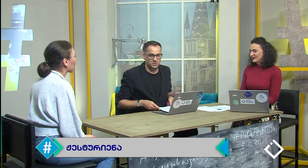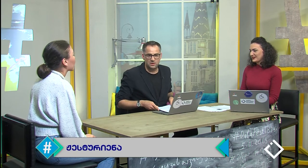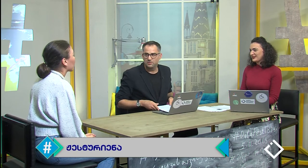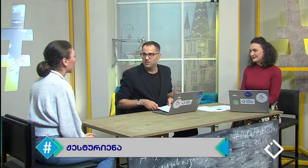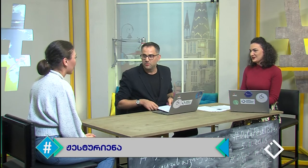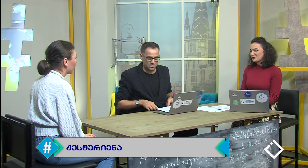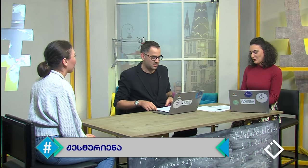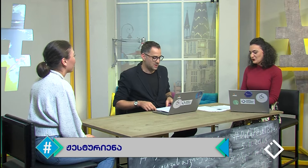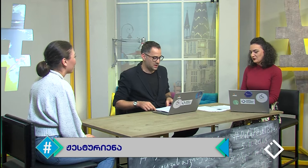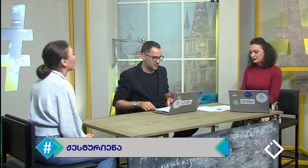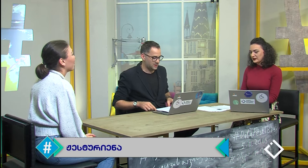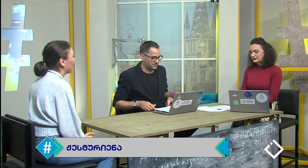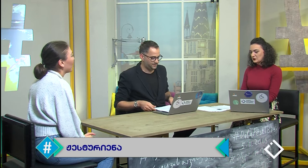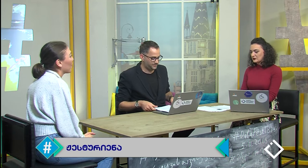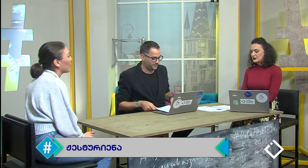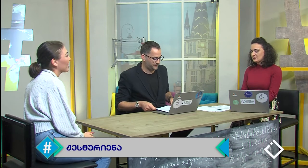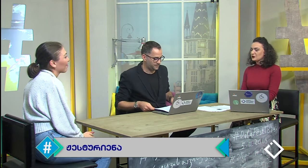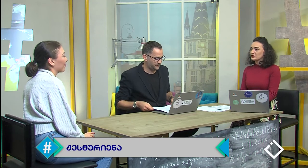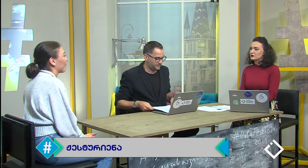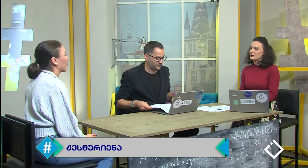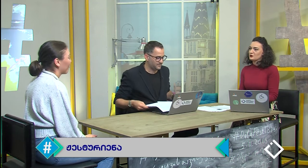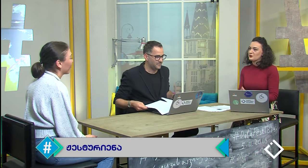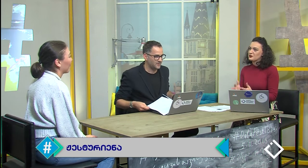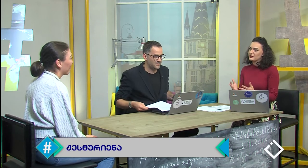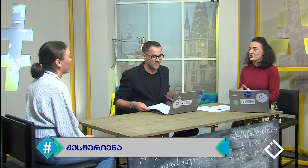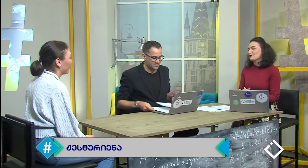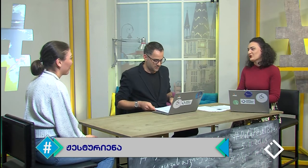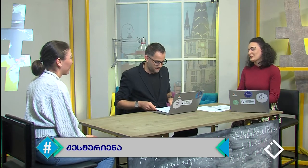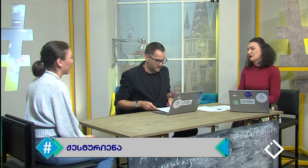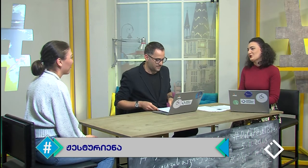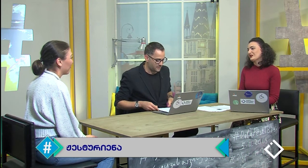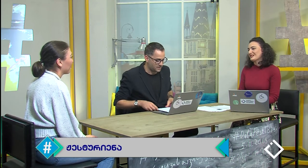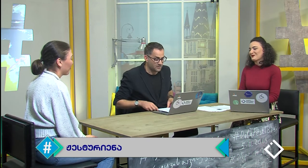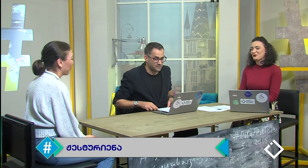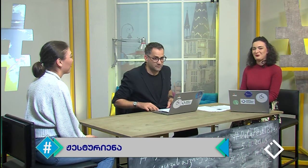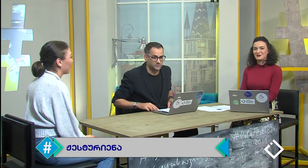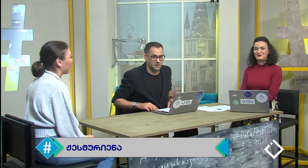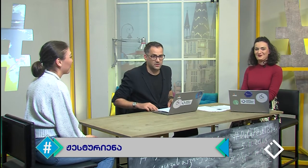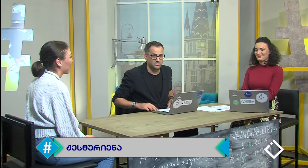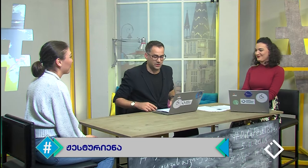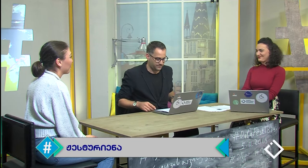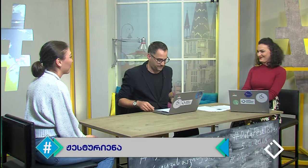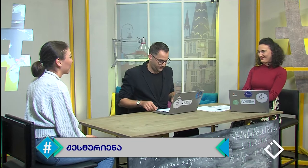ვაჩვენებთ, გემშვიდობებით ხატია. ხატია რომანაძე, პროექტ სიტყვის თავისუფლების ხარდაჭერის მონაწილე იყო ჩვენი გაზრების სტუმარი. ნახოთ სიუჟეტი.